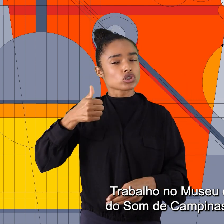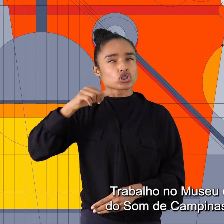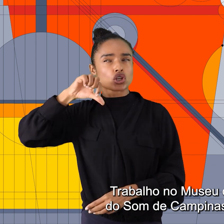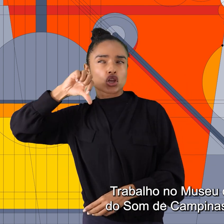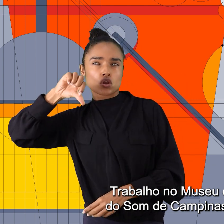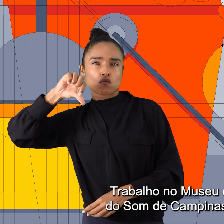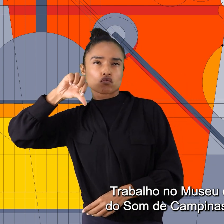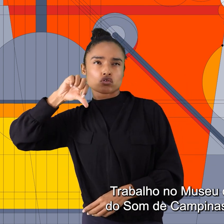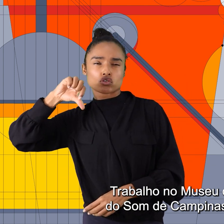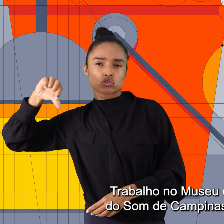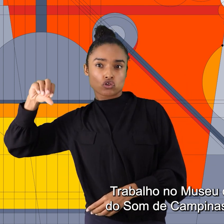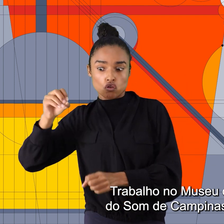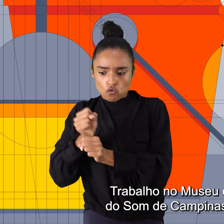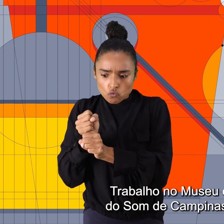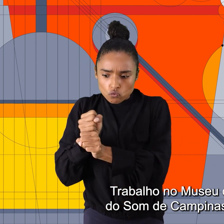Campinas desde